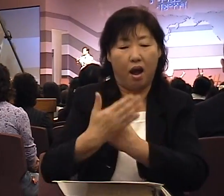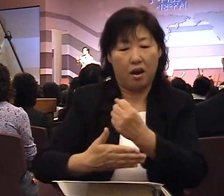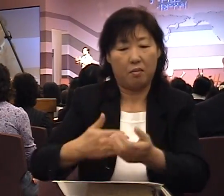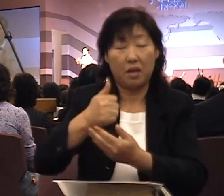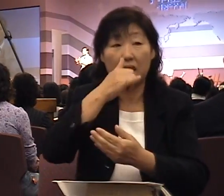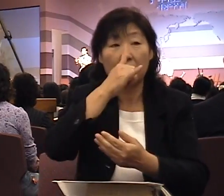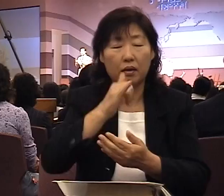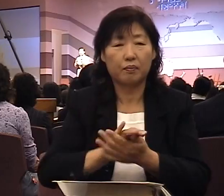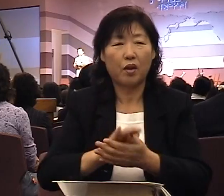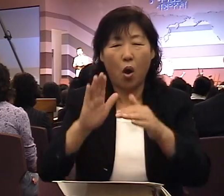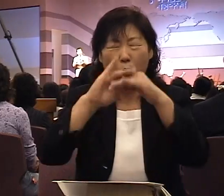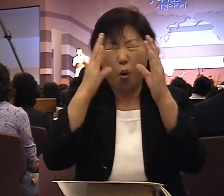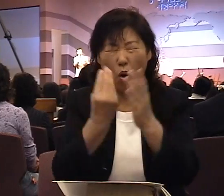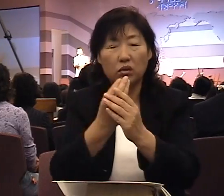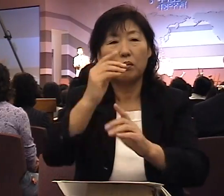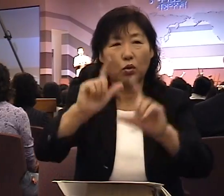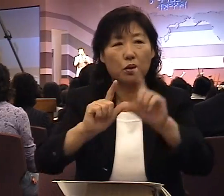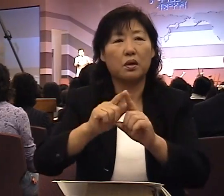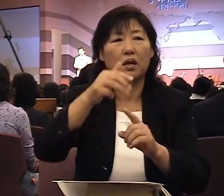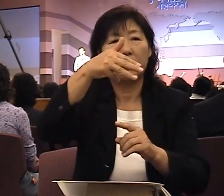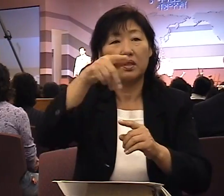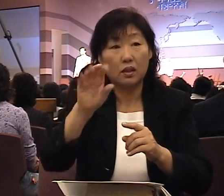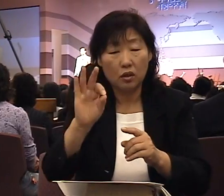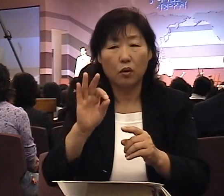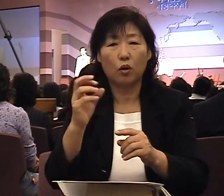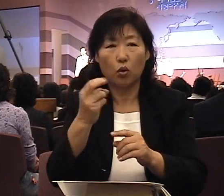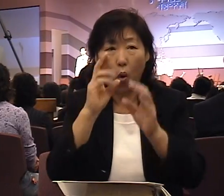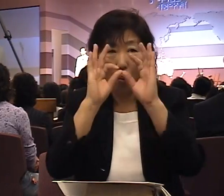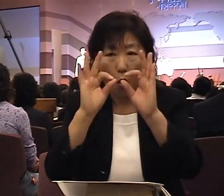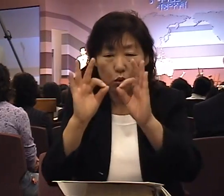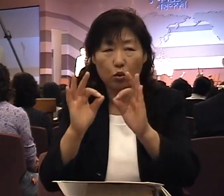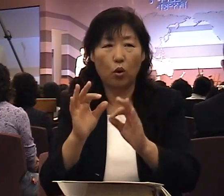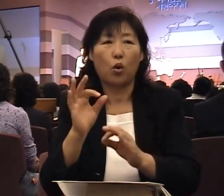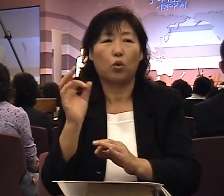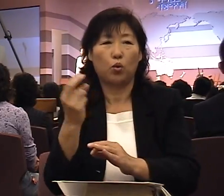거예요. 모든 모습을 창세기에서 보여주시고 또 보여주십니다.